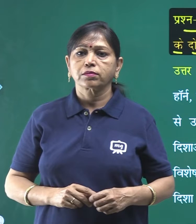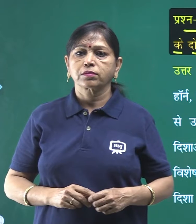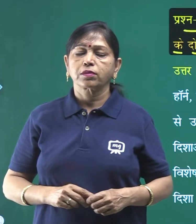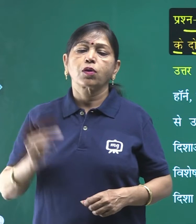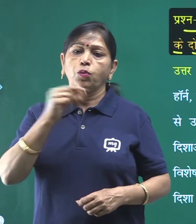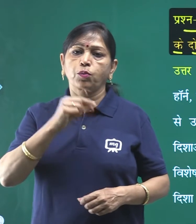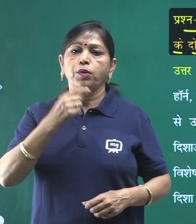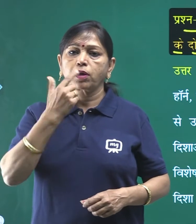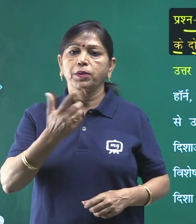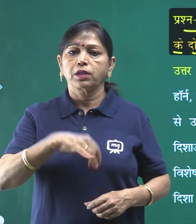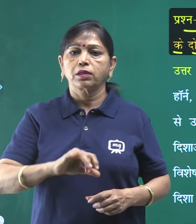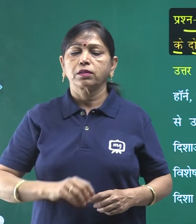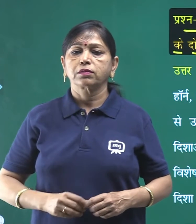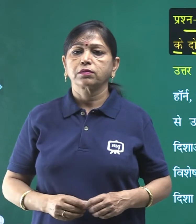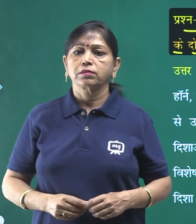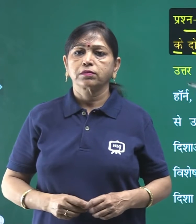उपयोग लिखिए।